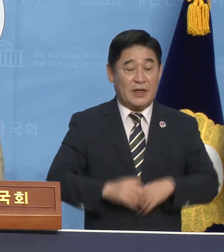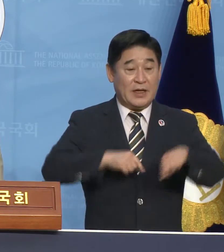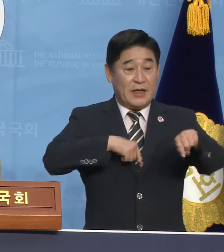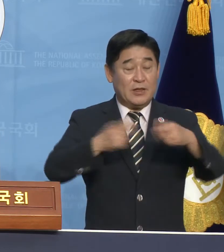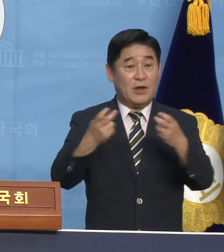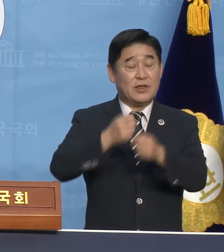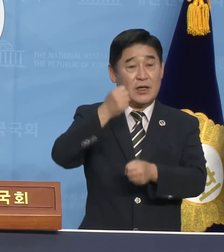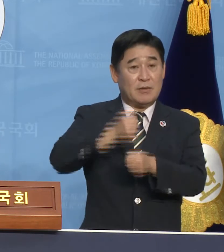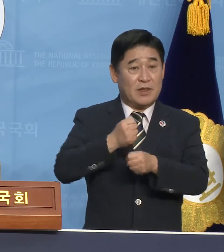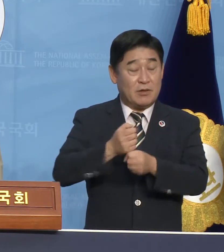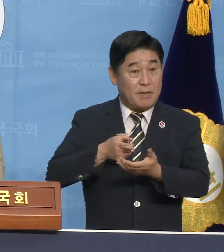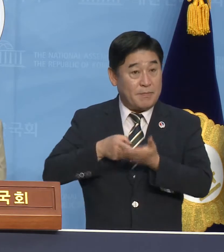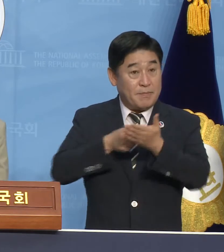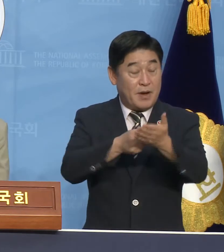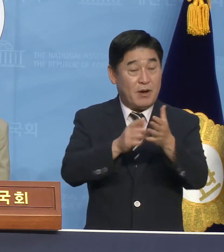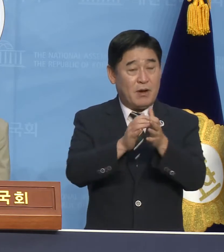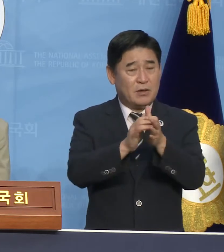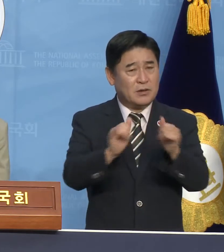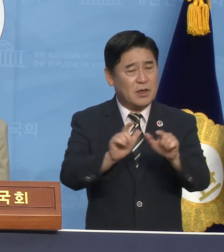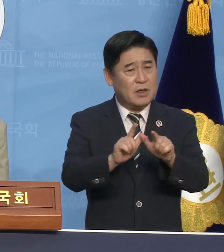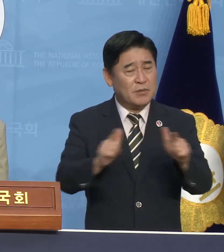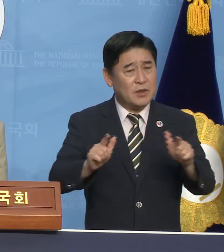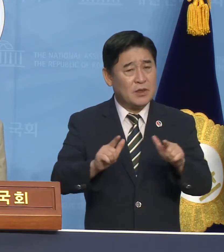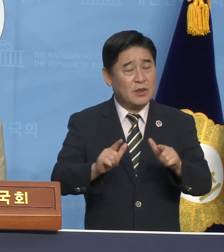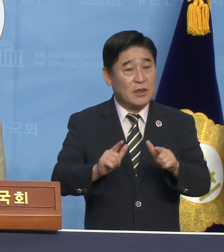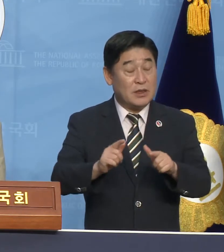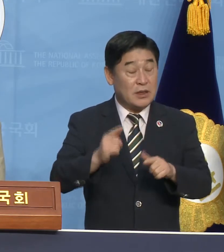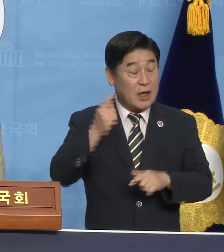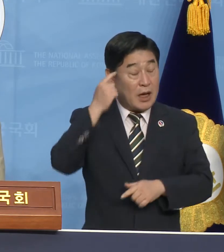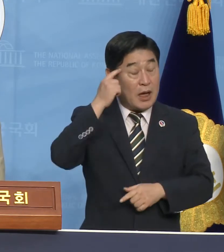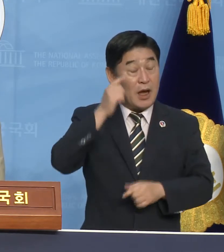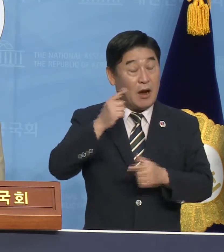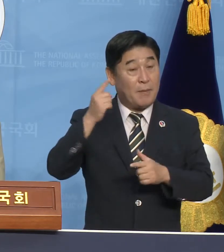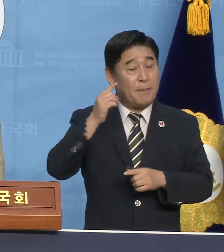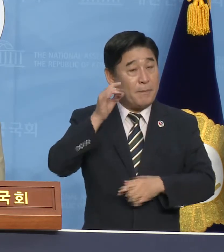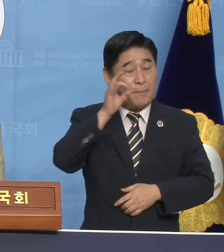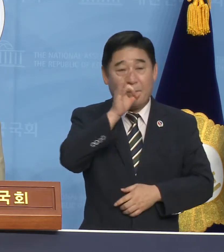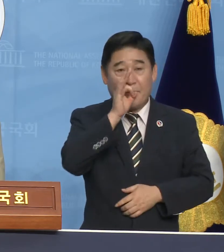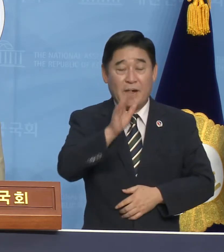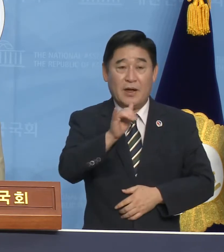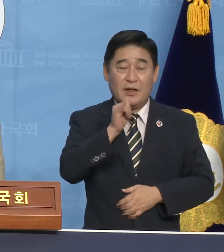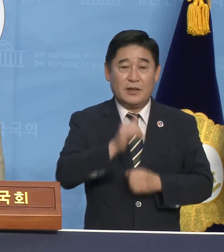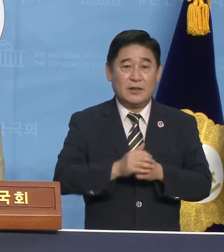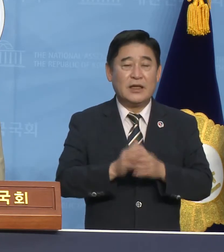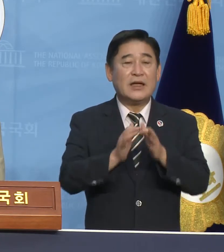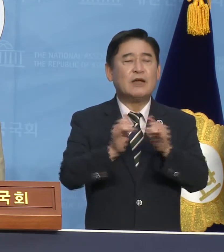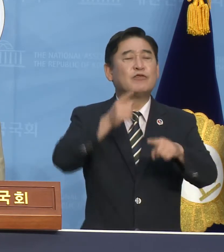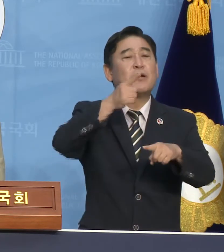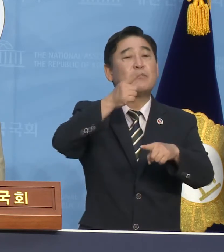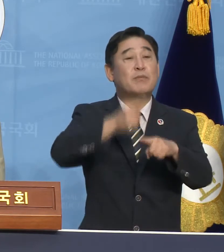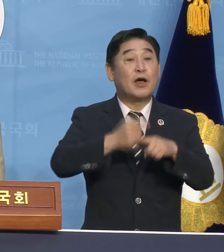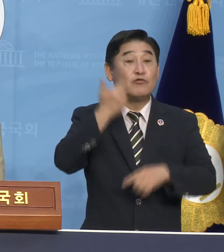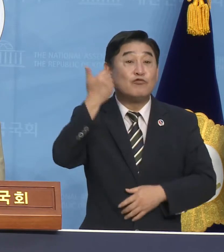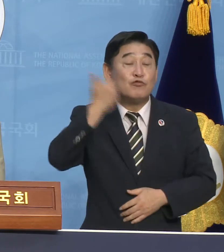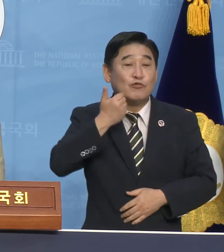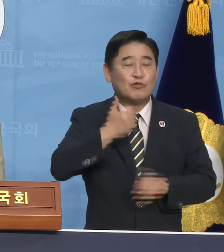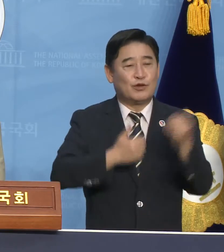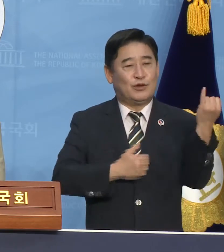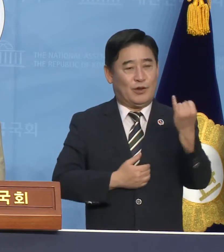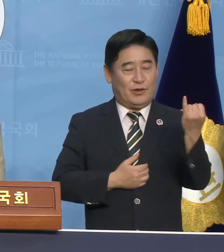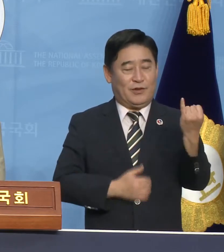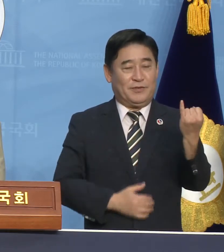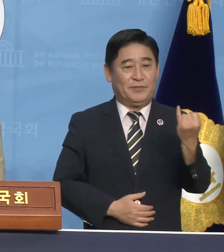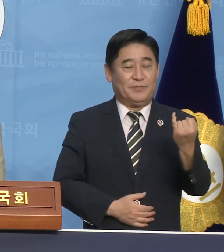정책을 만들고 제안하는 이들이 흔히 간과하는 것이 있습니다. 인구의 절반은